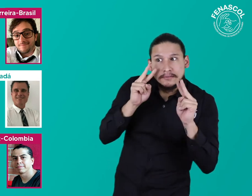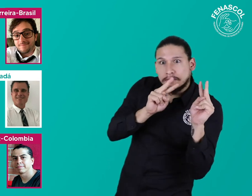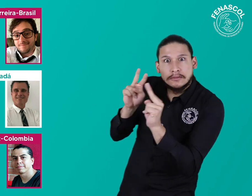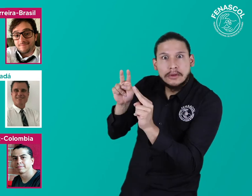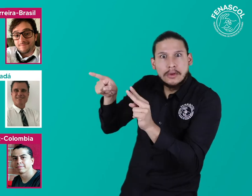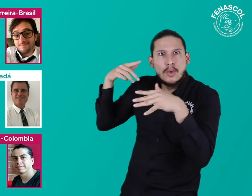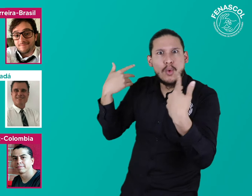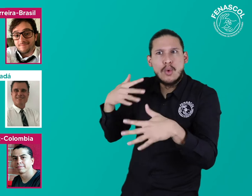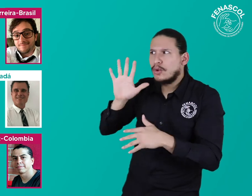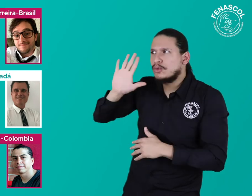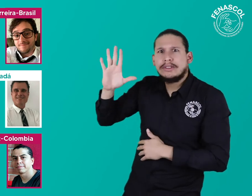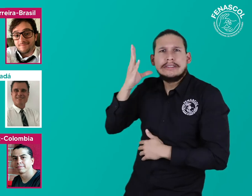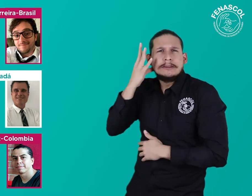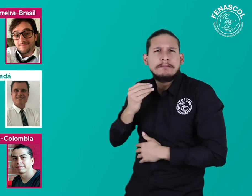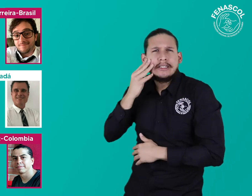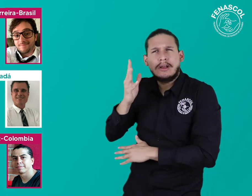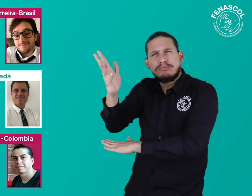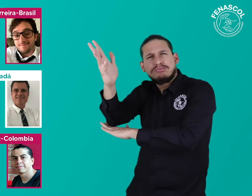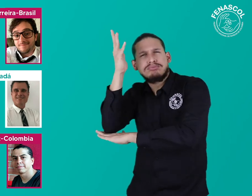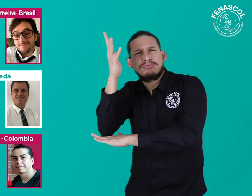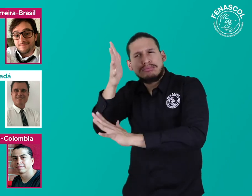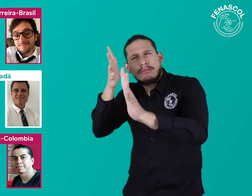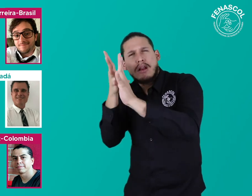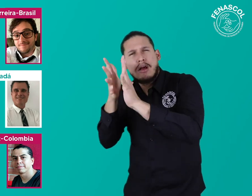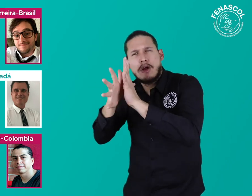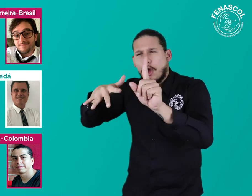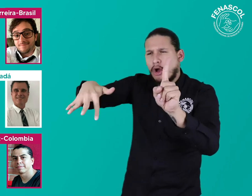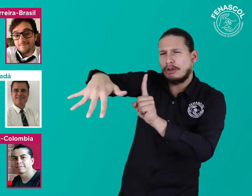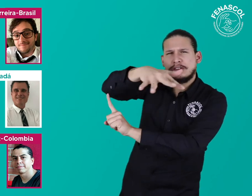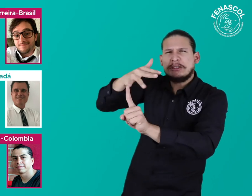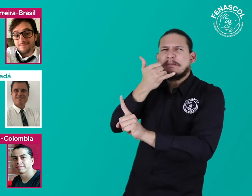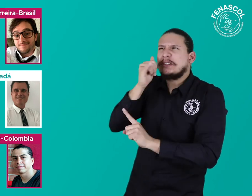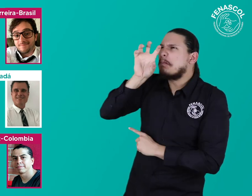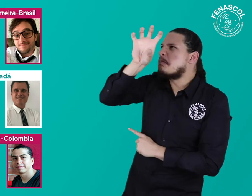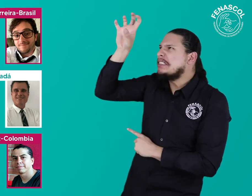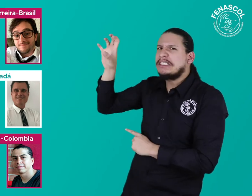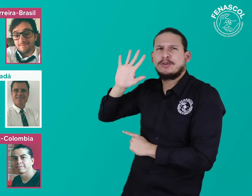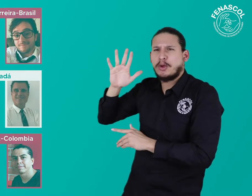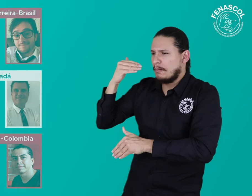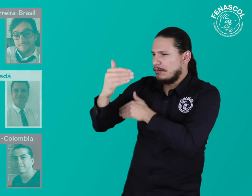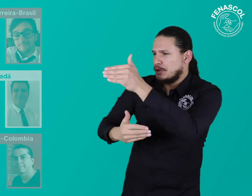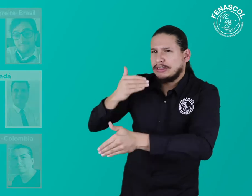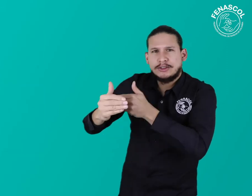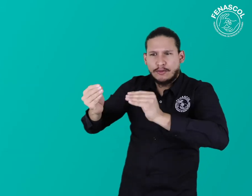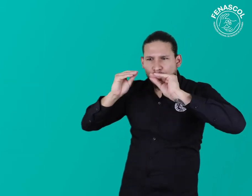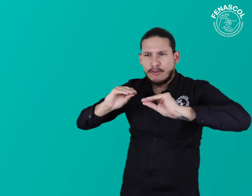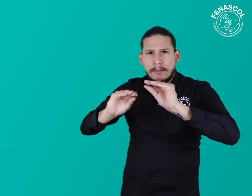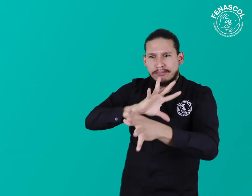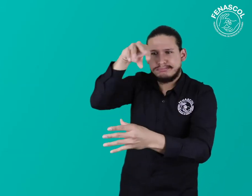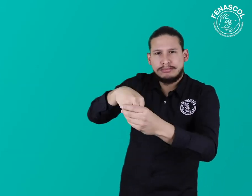¡Wow! ¿Ven? Son expertos que nos contarán sobre el contexto de su país en los procesos de formación de intérpretes y traductores